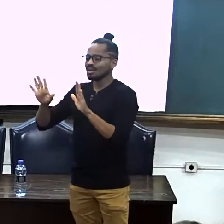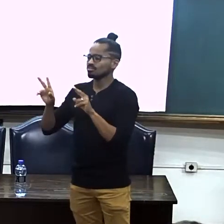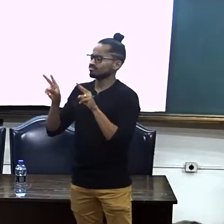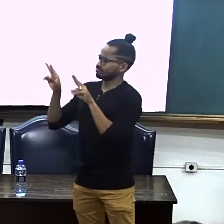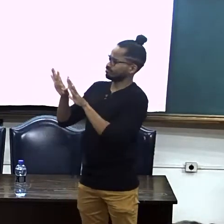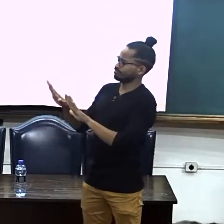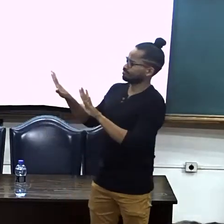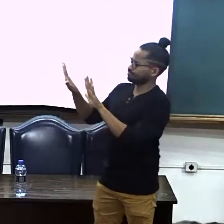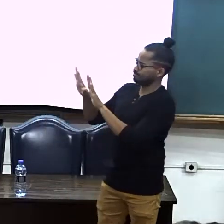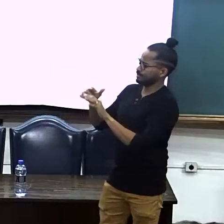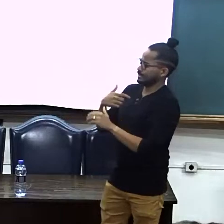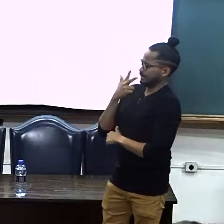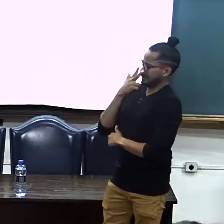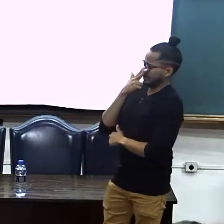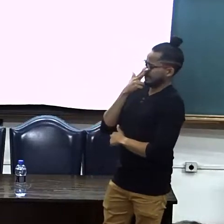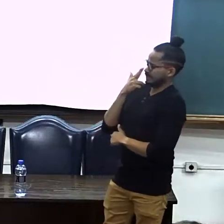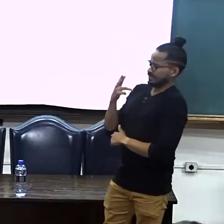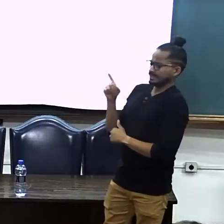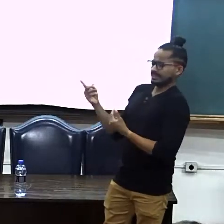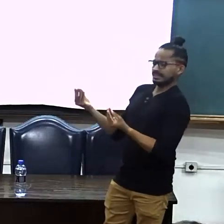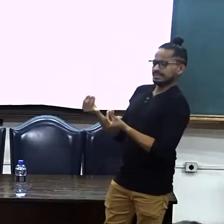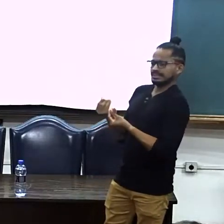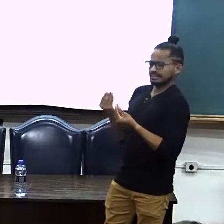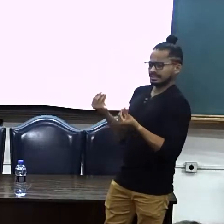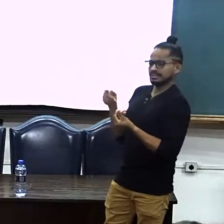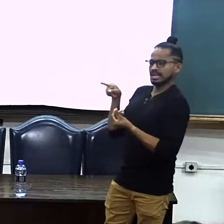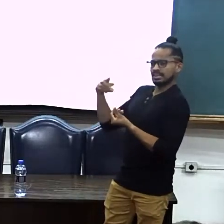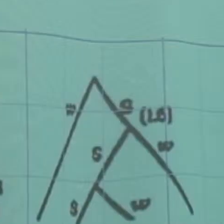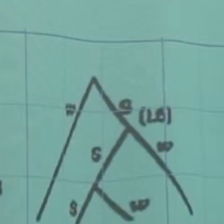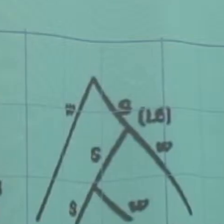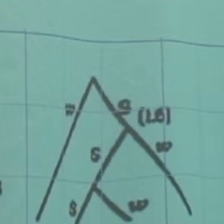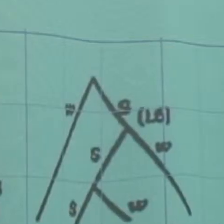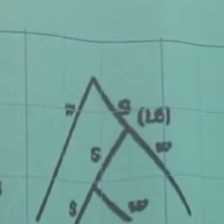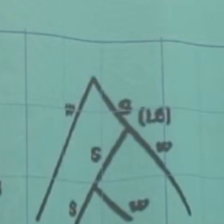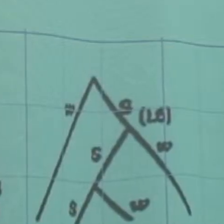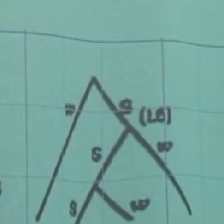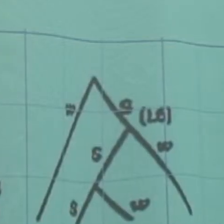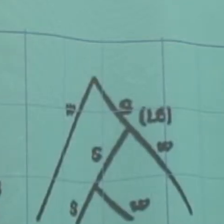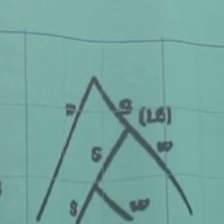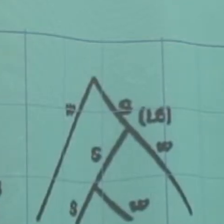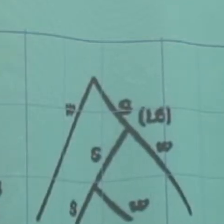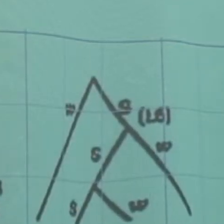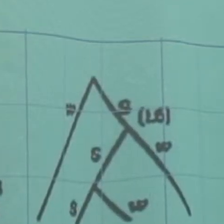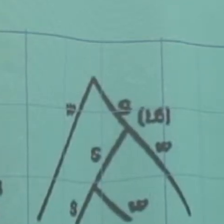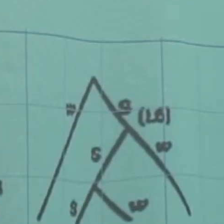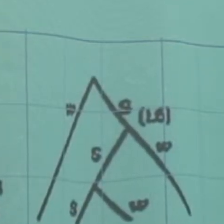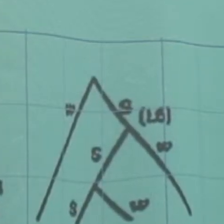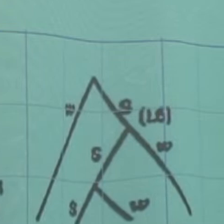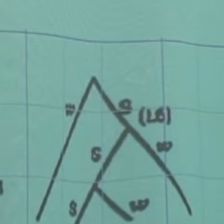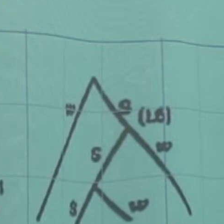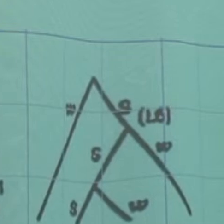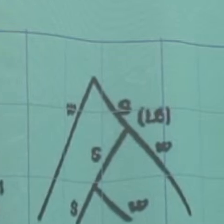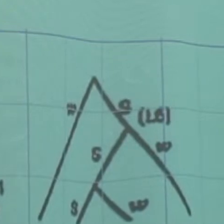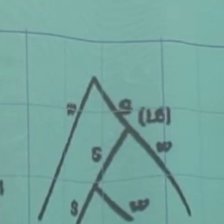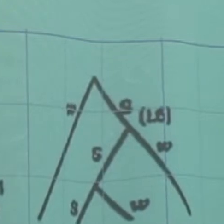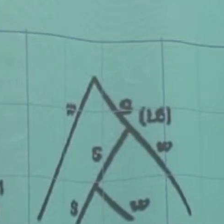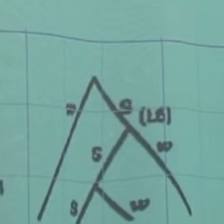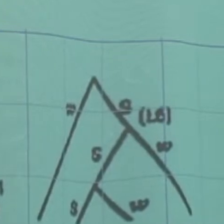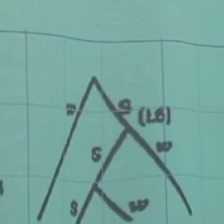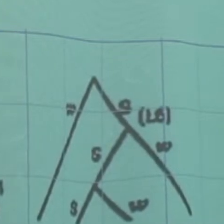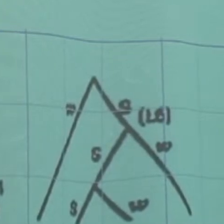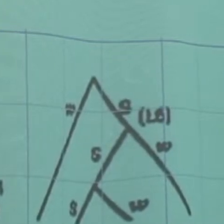de que, nesse ponto, o modelo já introduzia variáveis, tal qual a gente tem nos